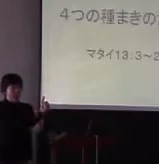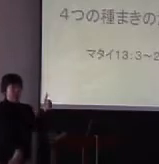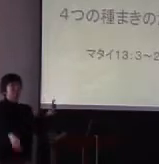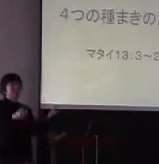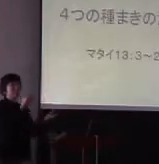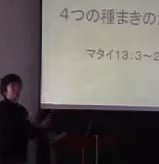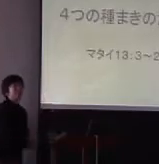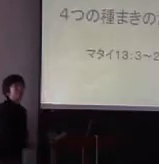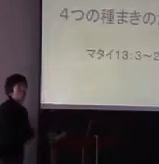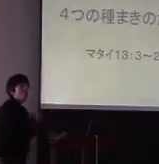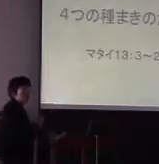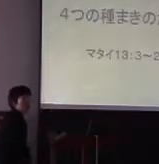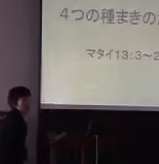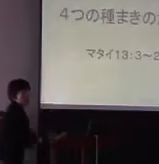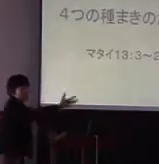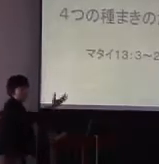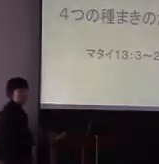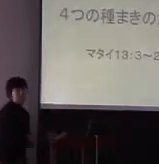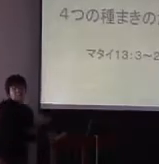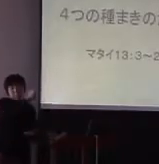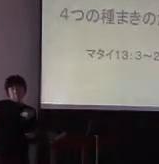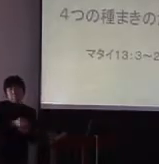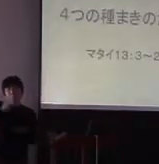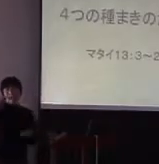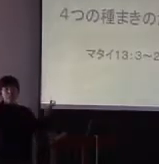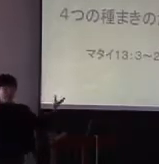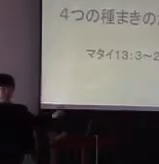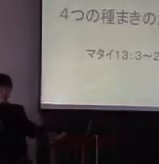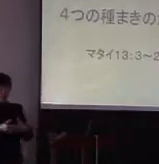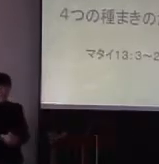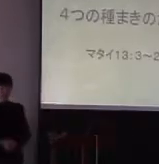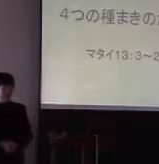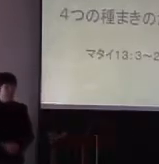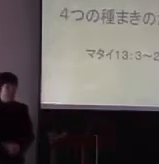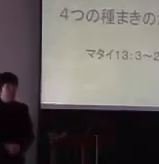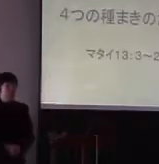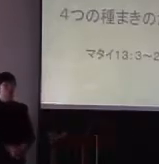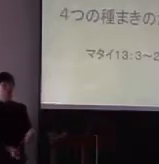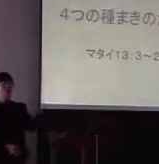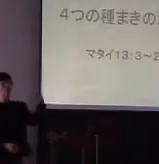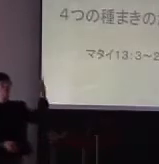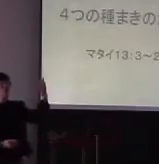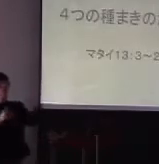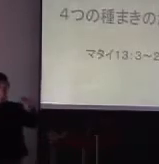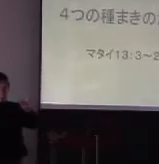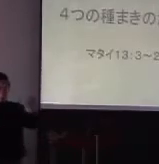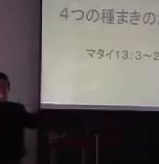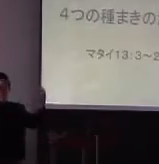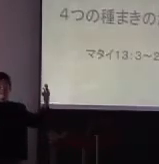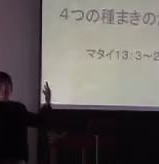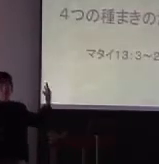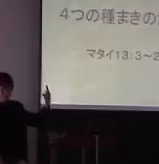ある日男の男性の方ですね、畑においてこの世は神様の畑とされています。